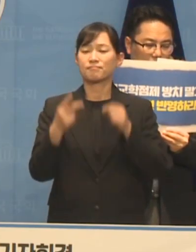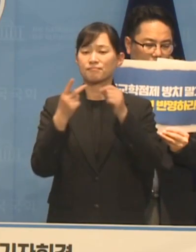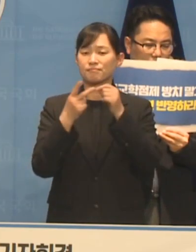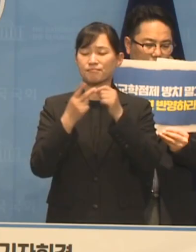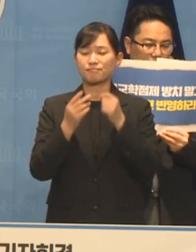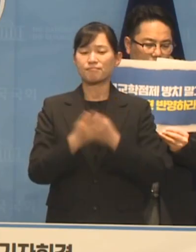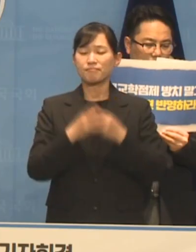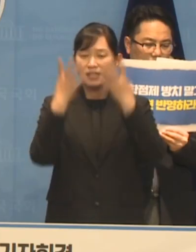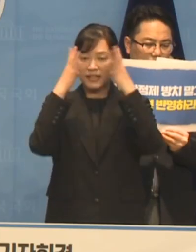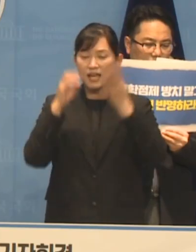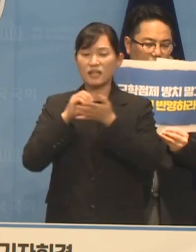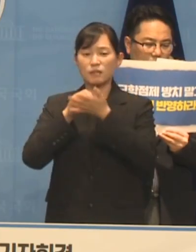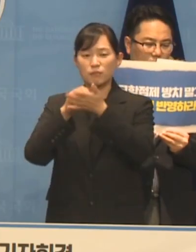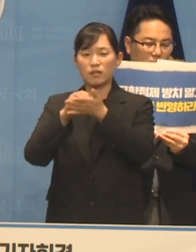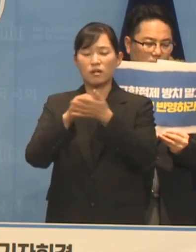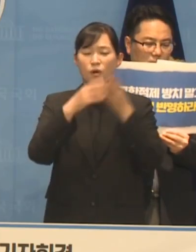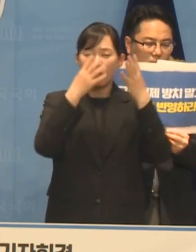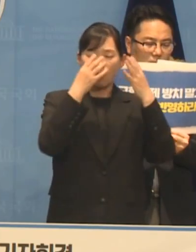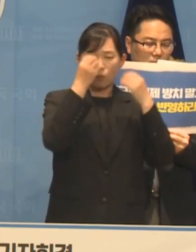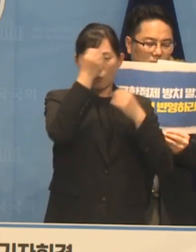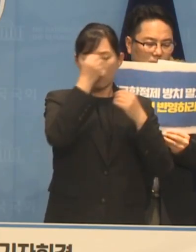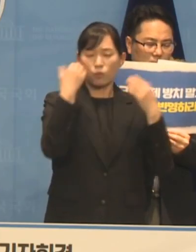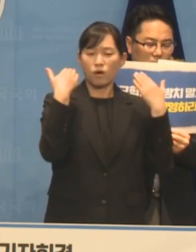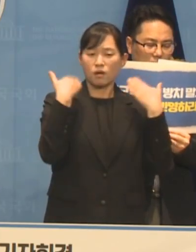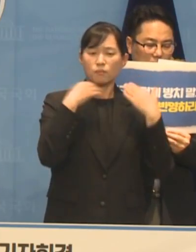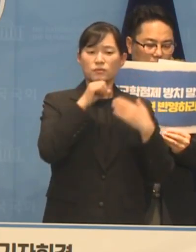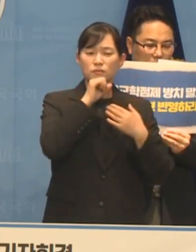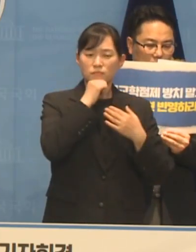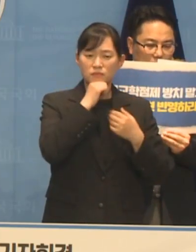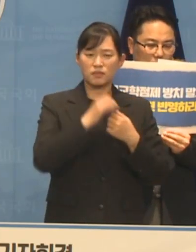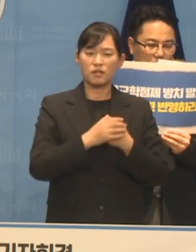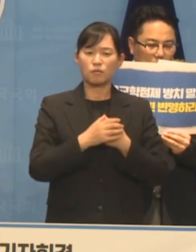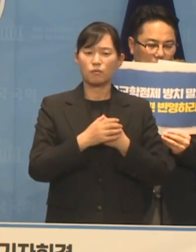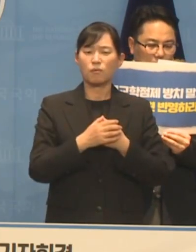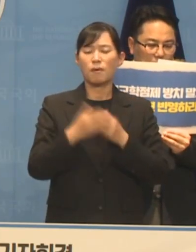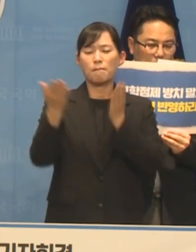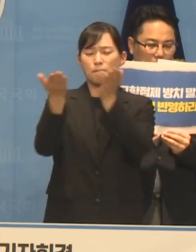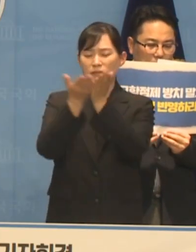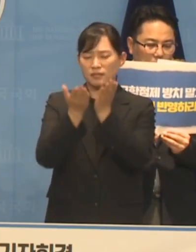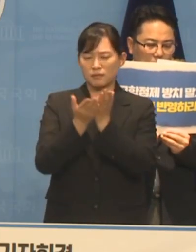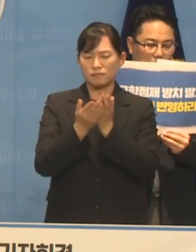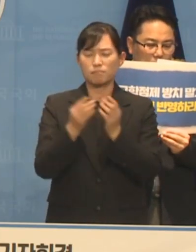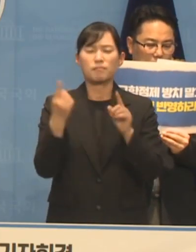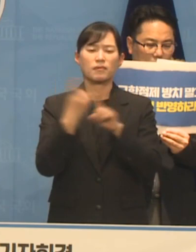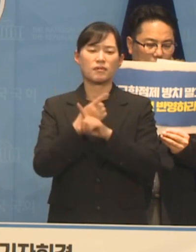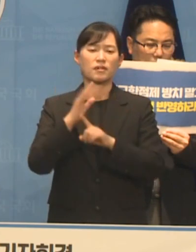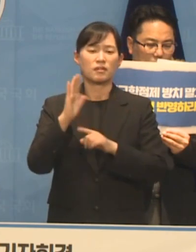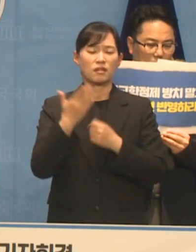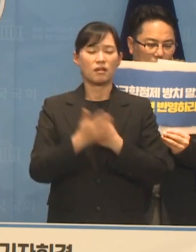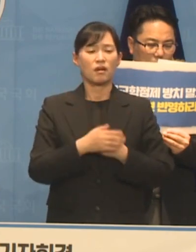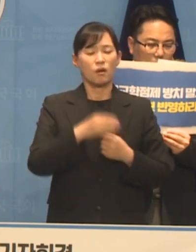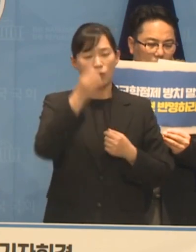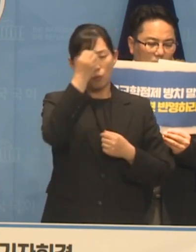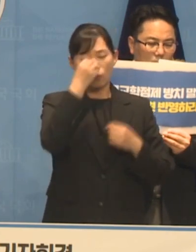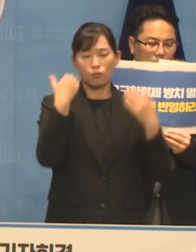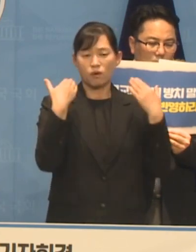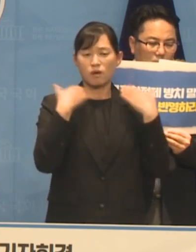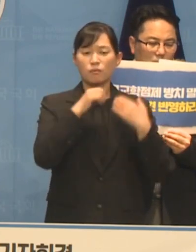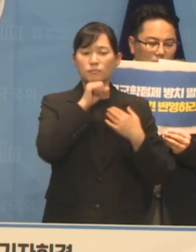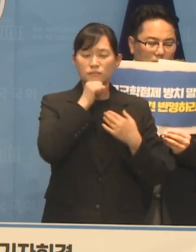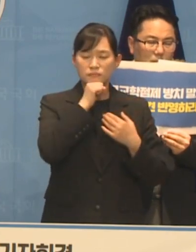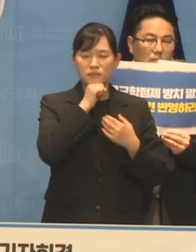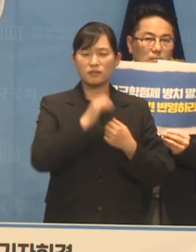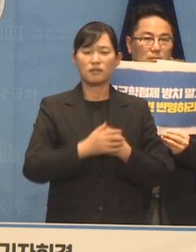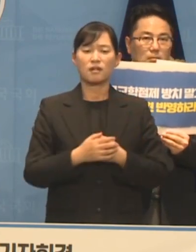둘째, 대입은 고교 학점제의 정합성을 확보하는 방향으로 개편해야 합니다. 고교 학점제가 진로 중심,